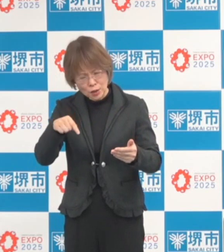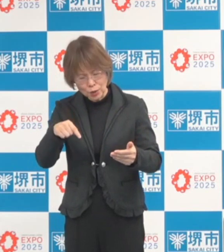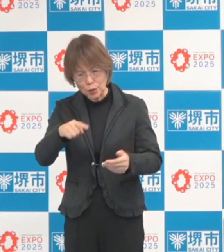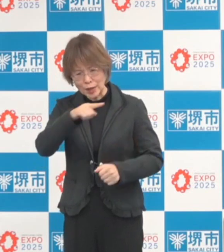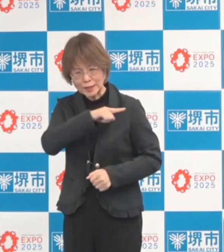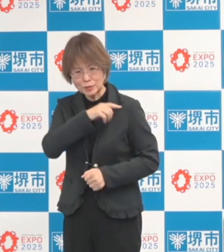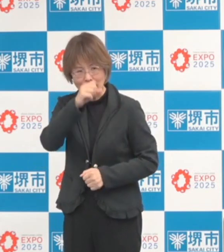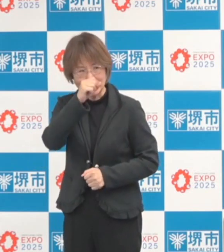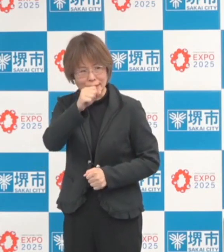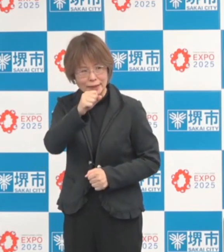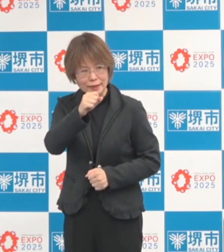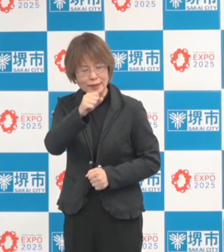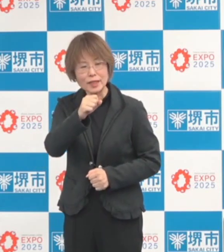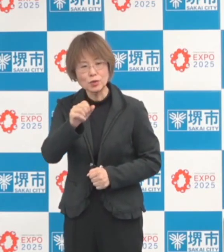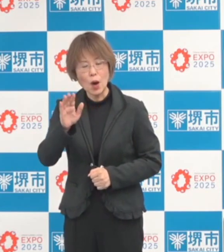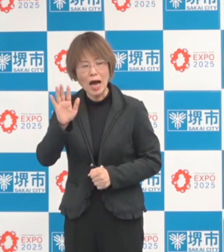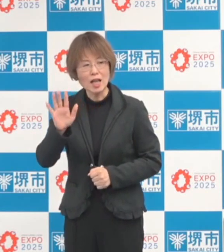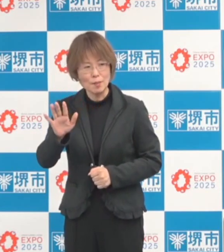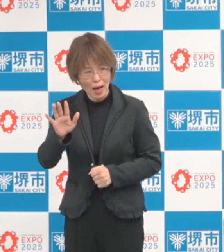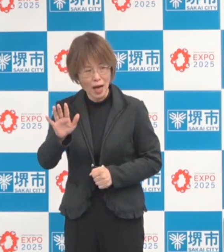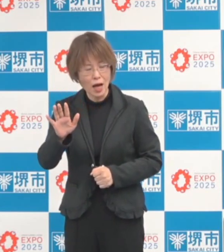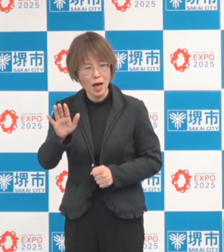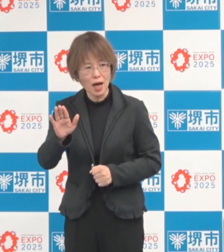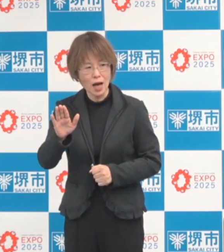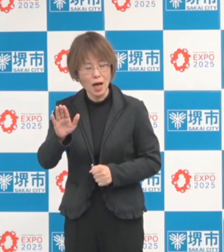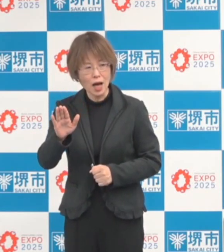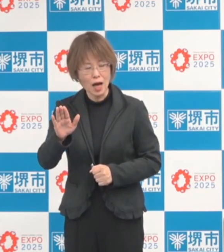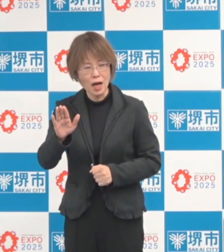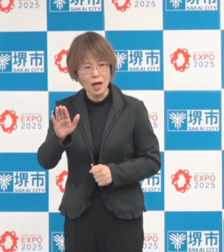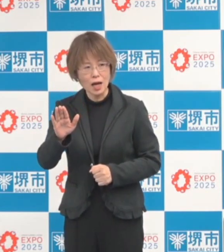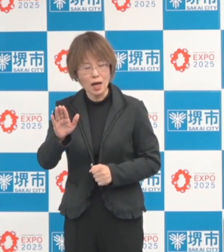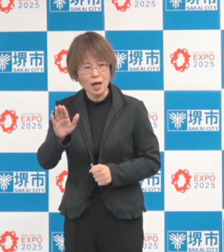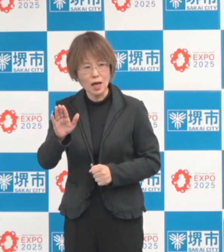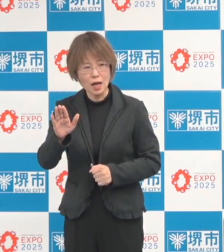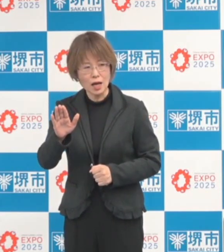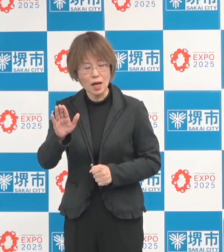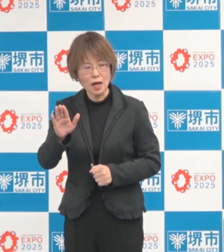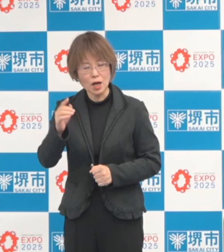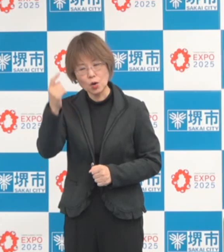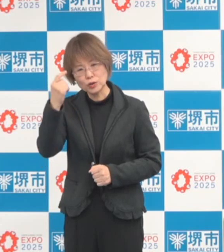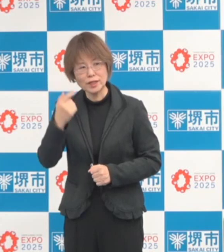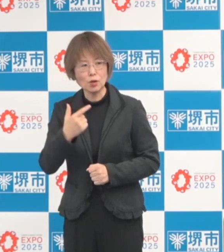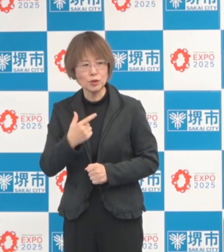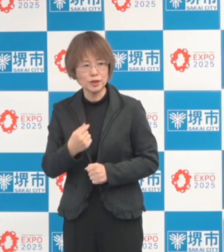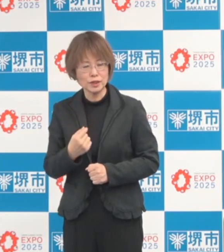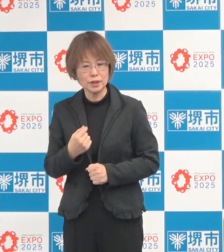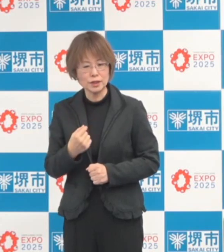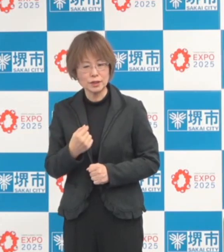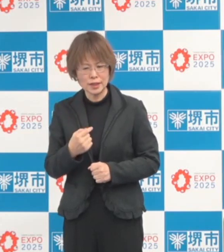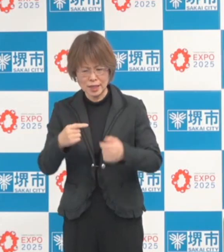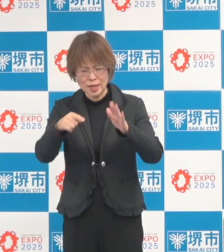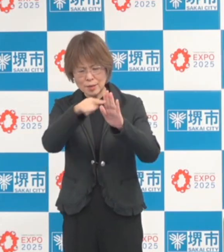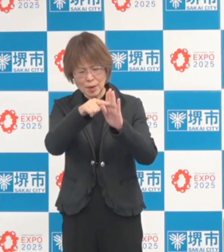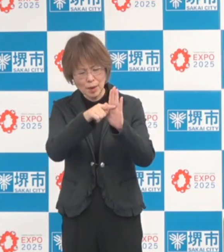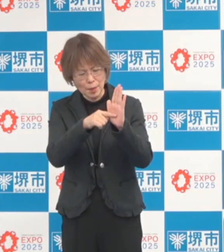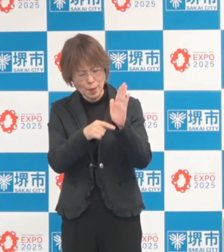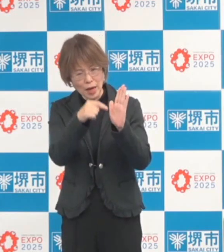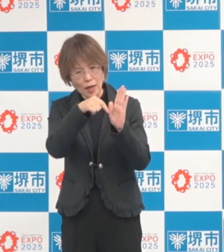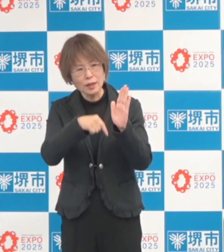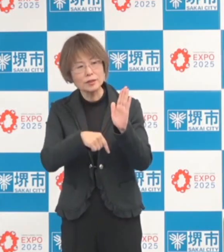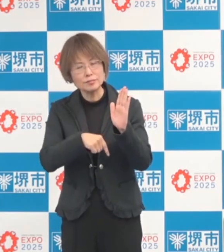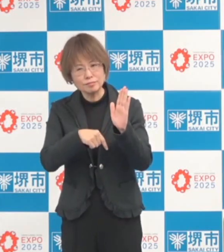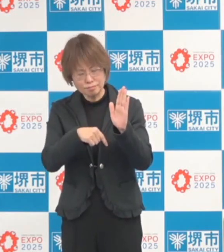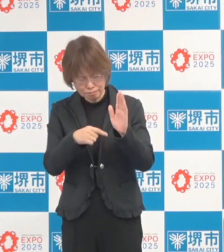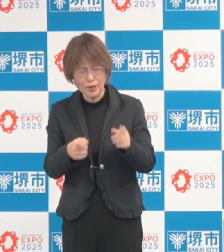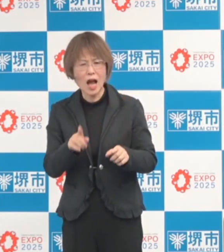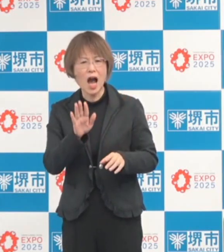かっていうのがちょっと 2,3 もしあれば、全体として、 はい、 このこれだけのメニュー揃えたんで全体として暮らしやすく